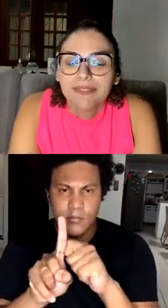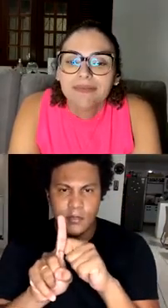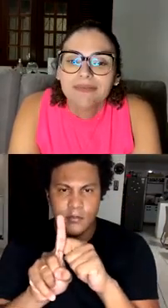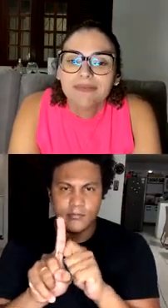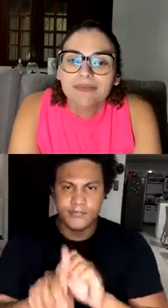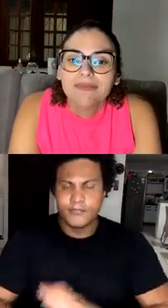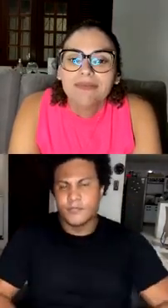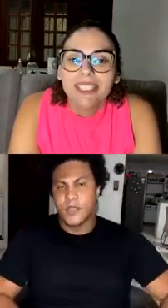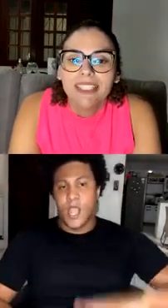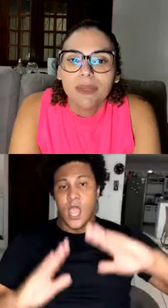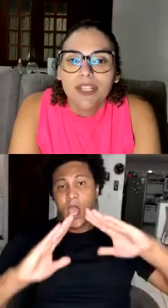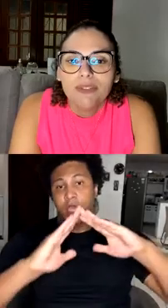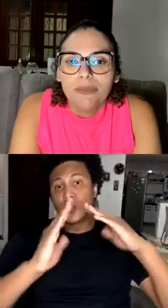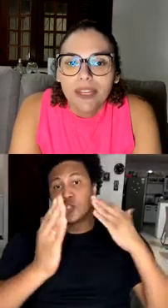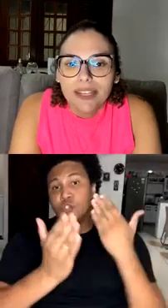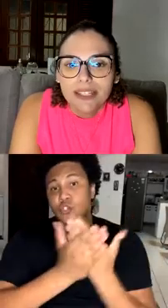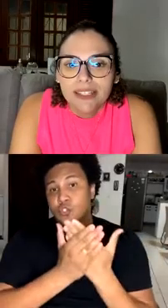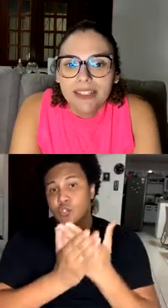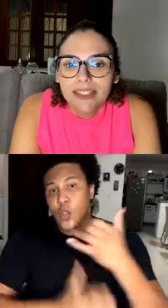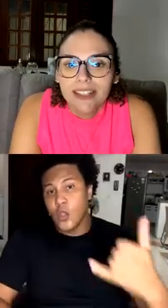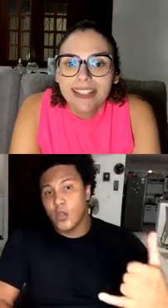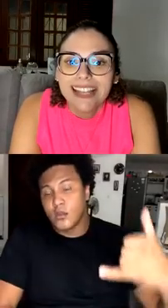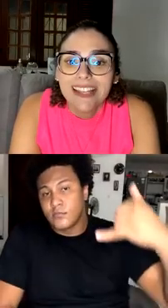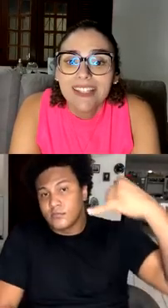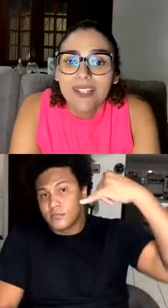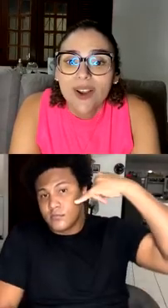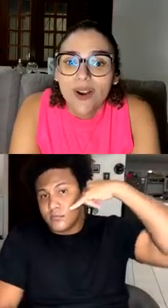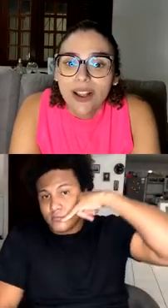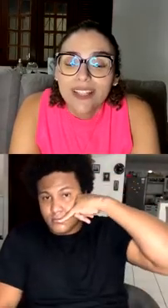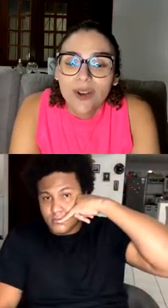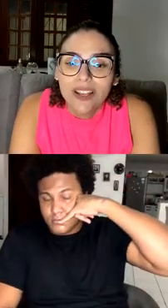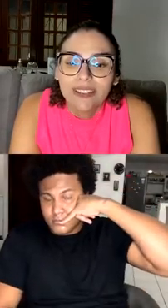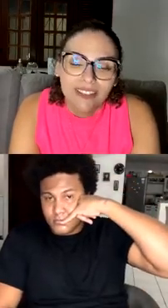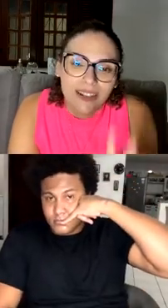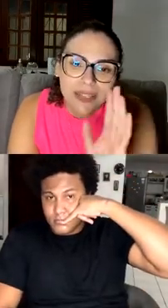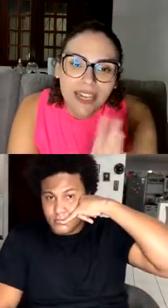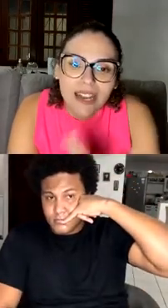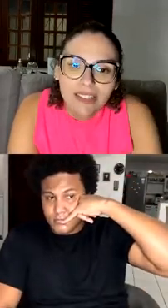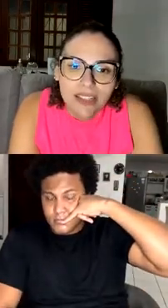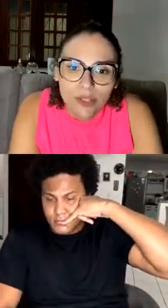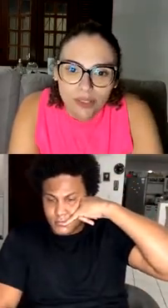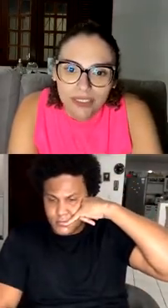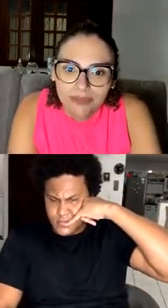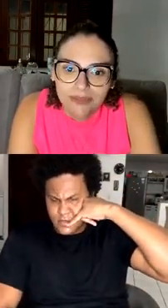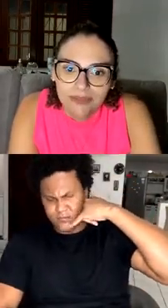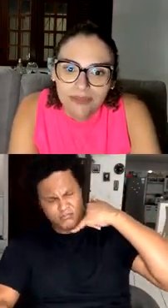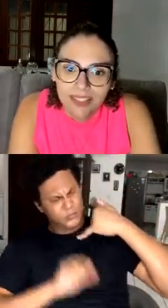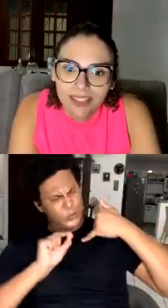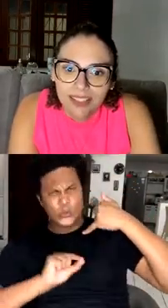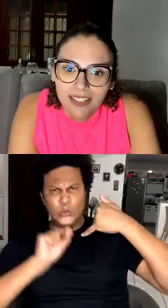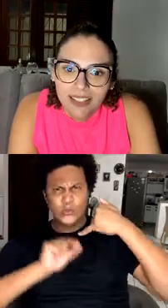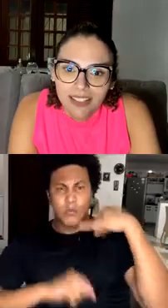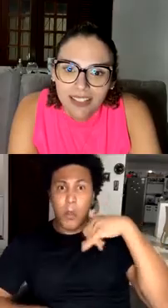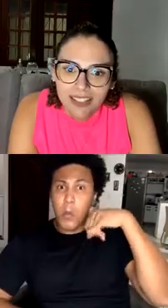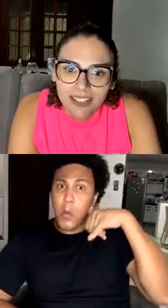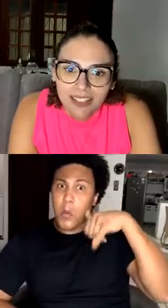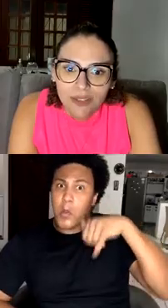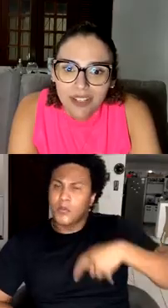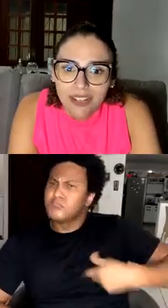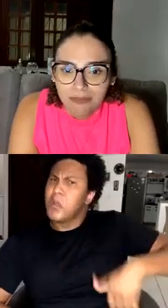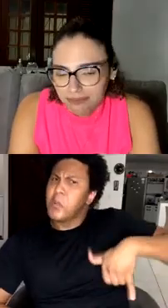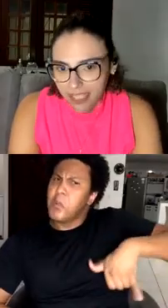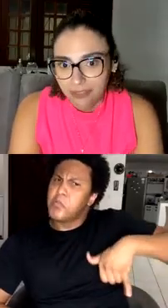depois, exatamente um mês, na escola, a escola lá me ligaram da escola.